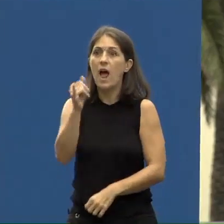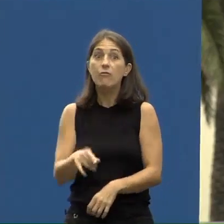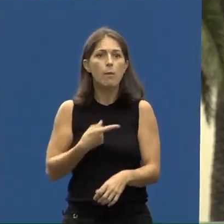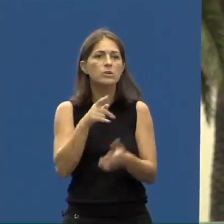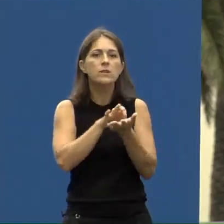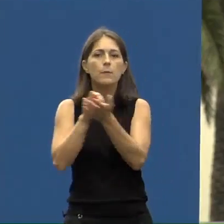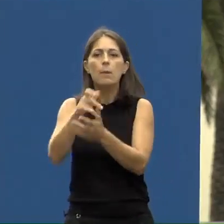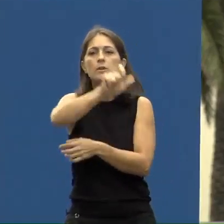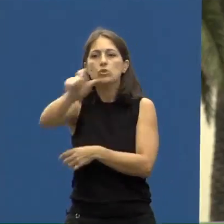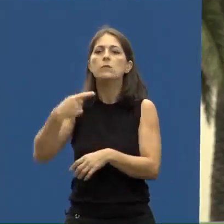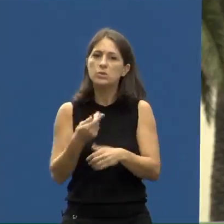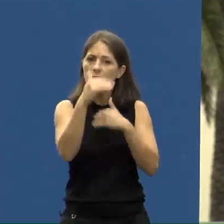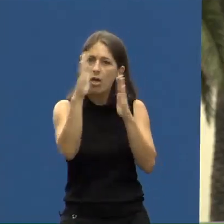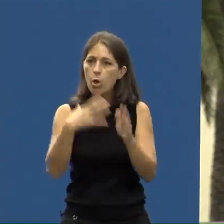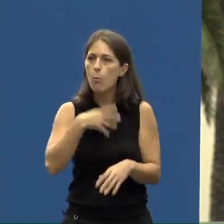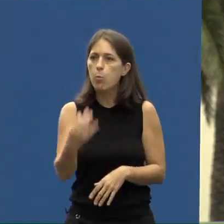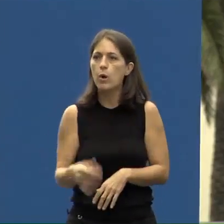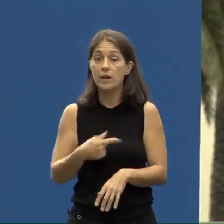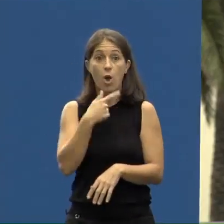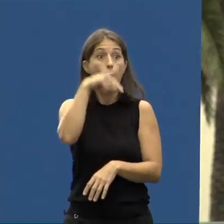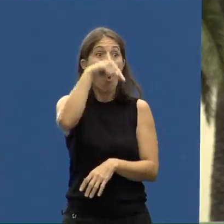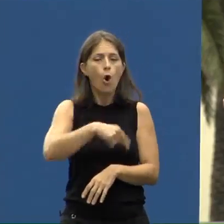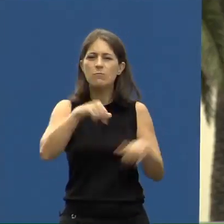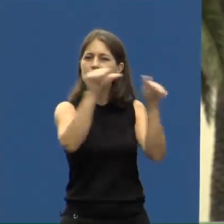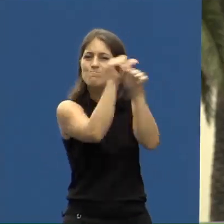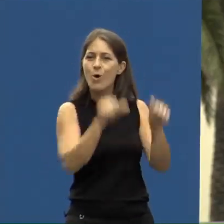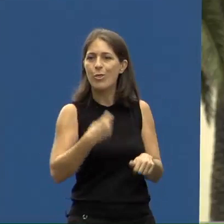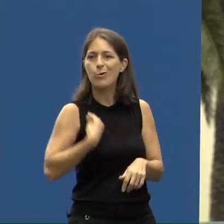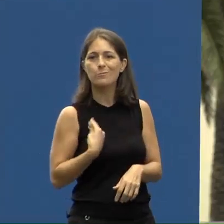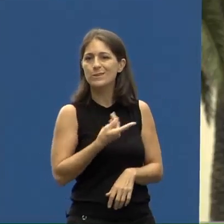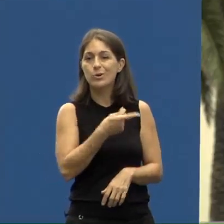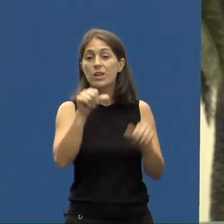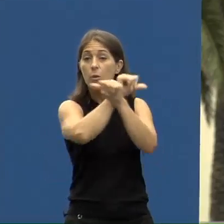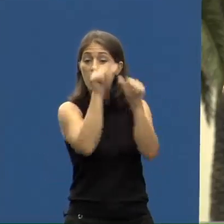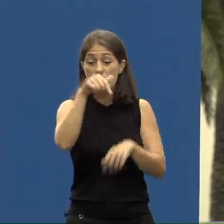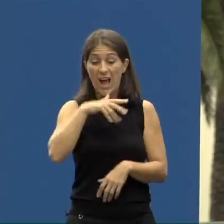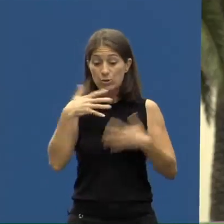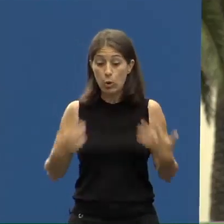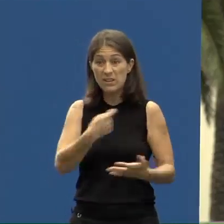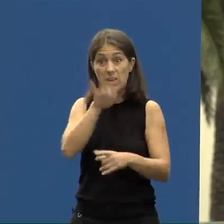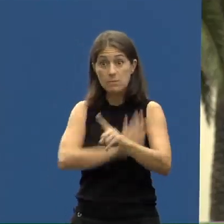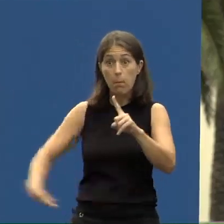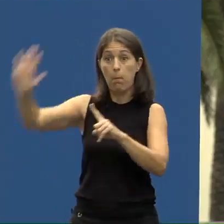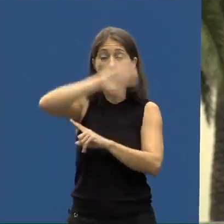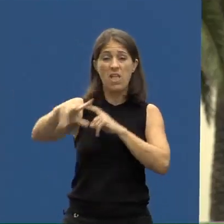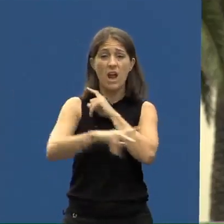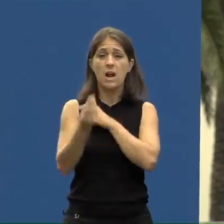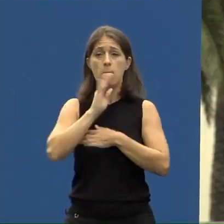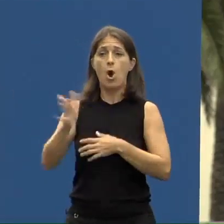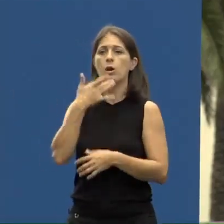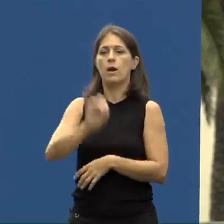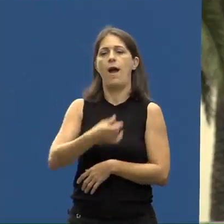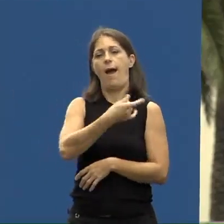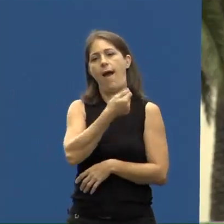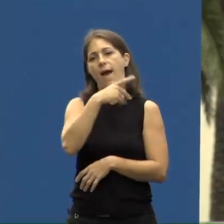da xente. E hoxe Ada Colau é un espello onde mirarnos. Hoxe Ada Colau é a mellor alcaldesa do Estado español. Moitísimas grazas, Ada Colau.